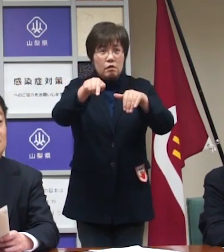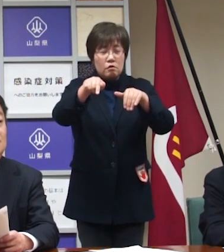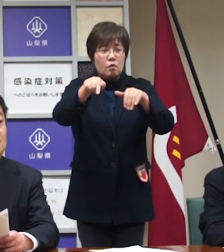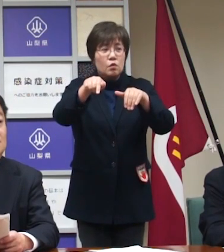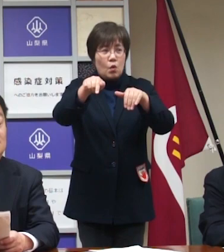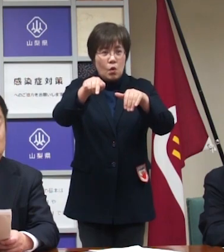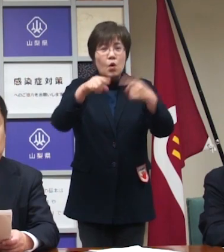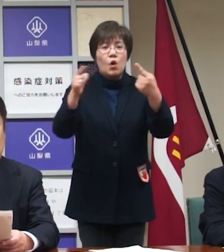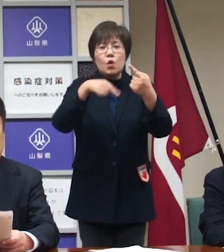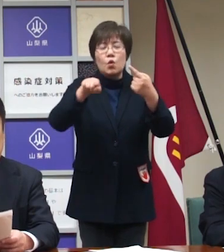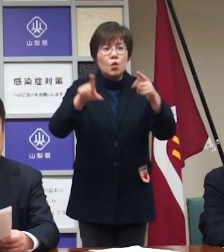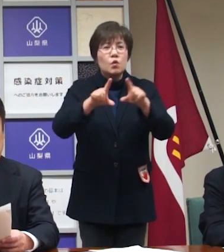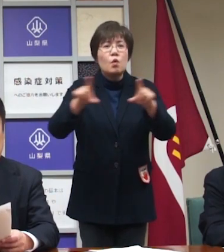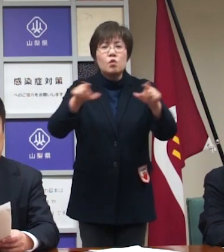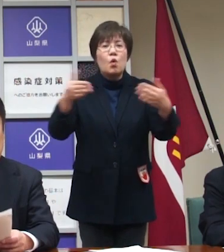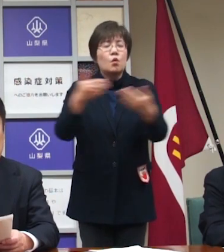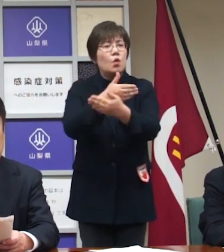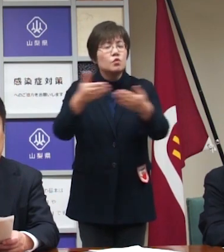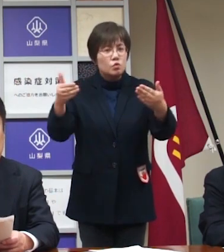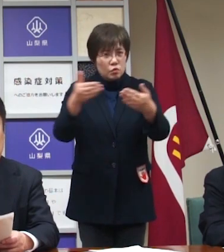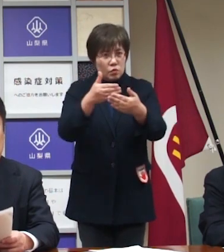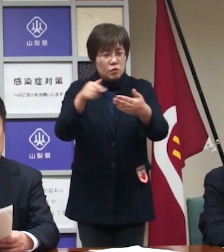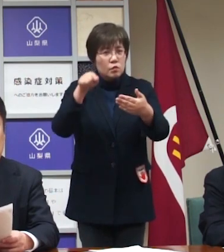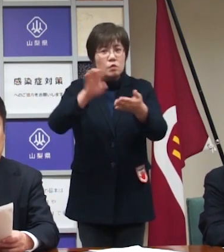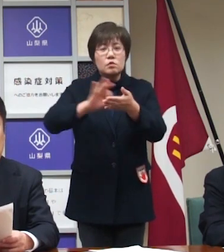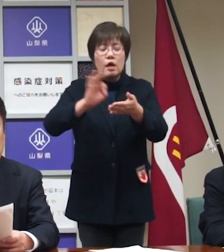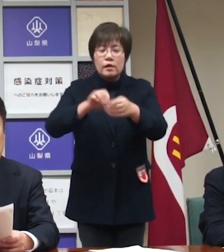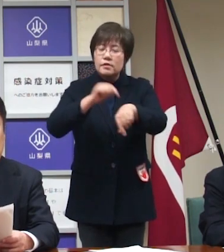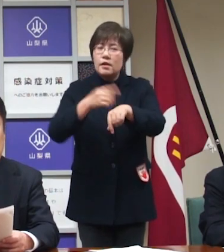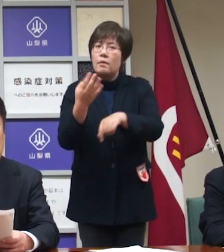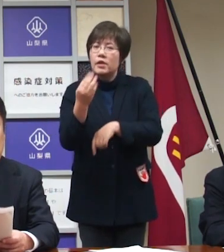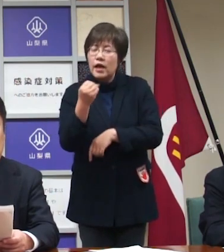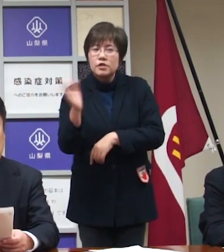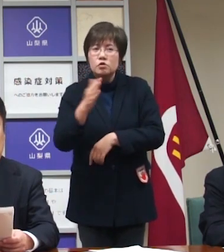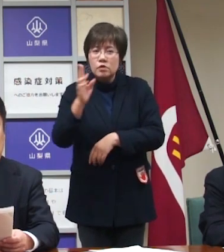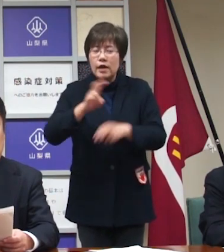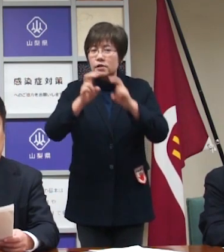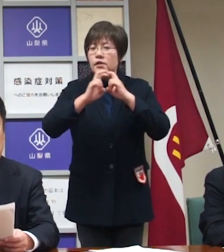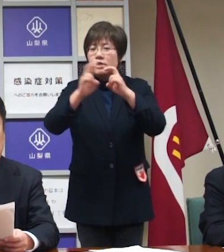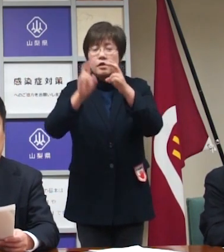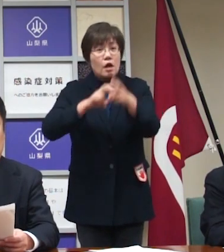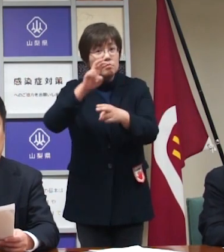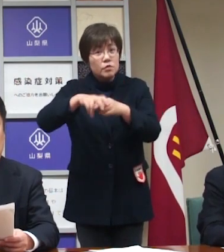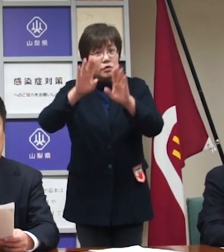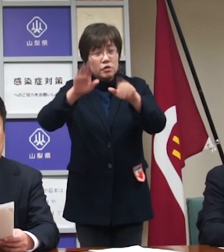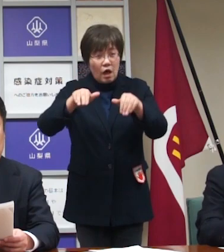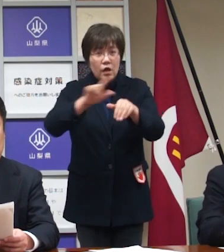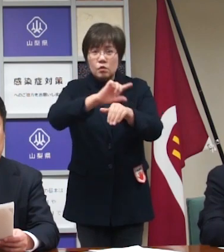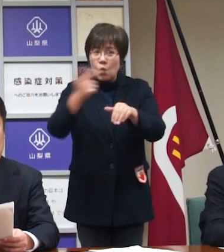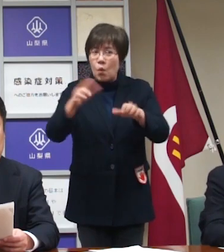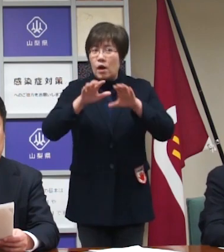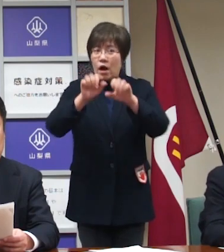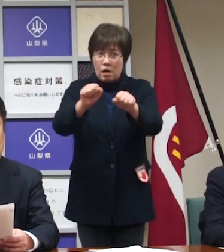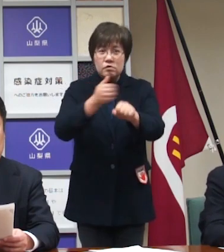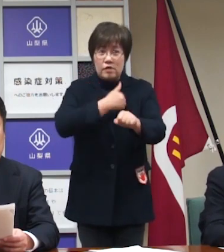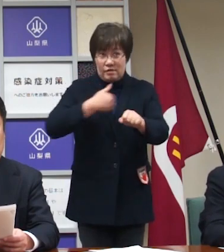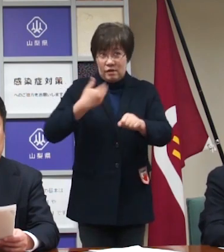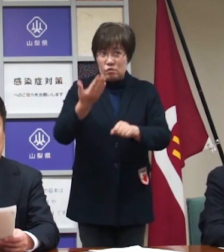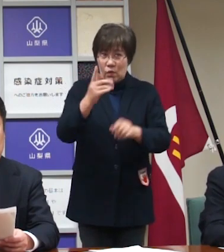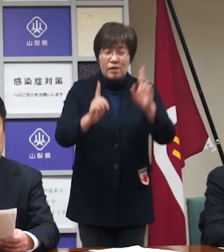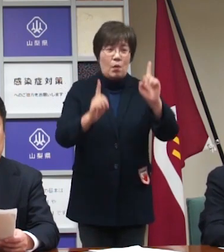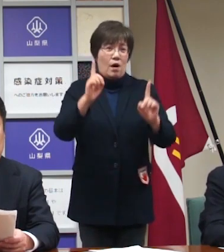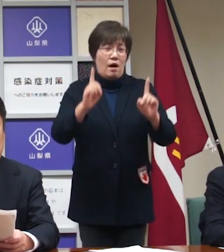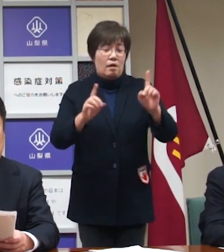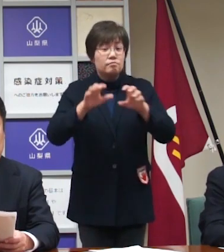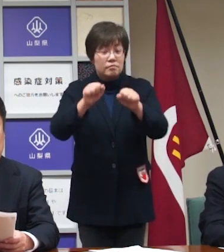間、電車何時頃に乗ったっていうその特定というか、把握されてこられるのかどうか、把握されてい